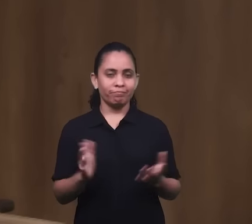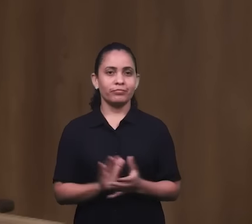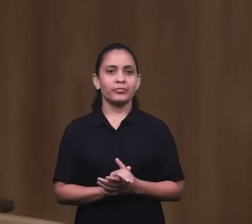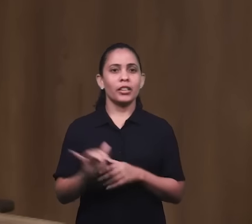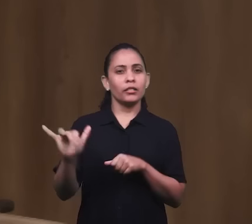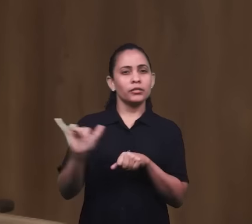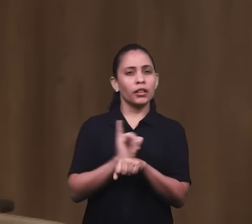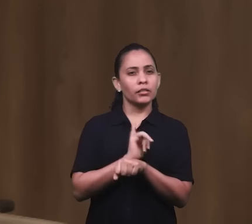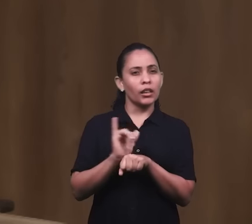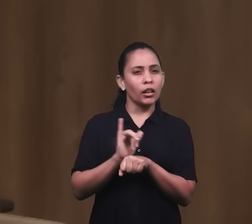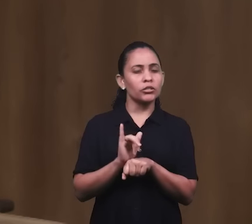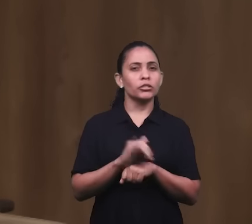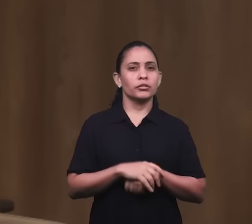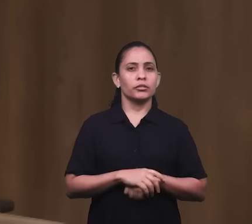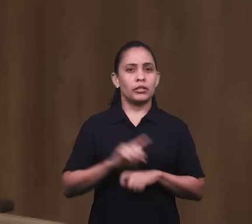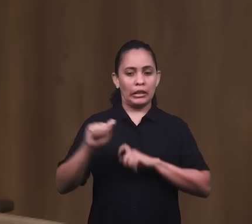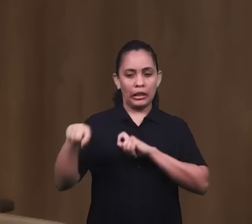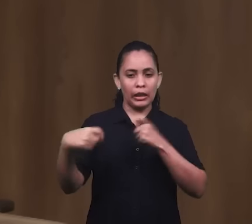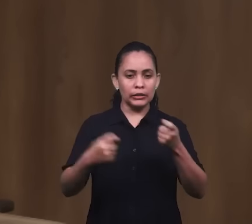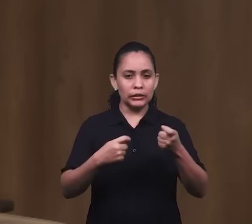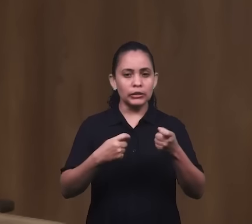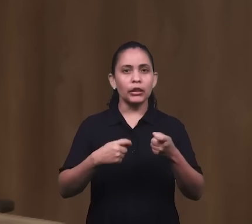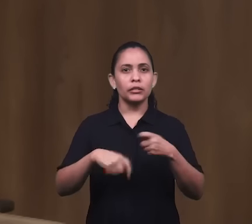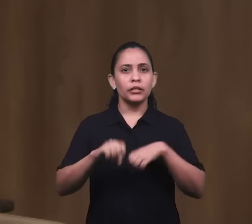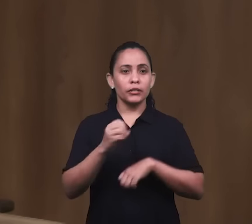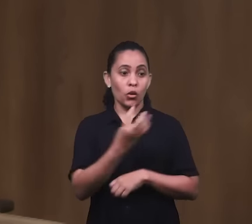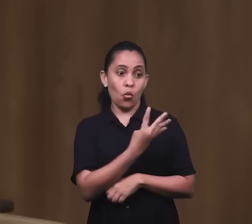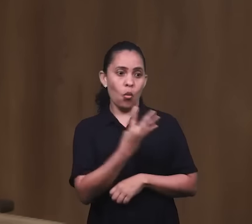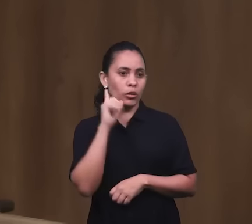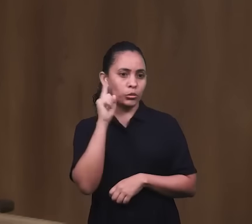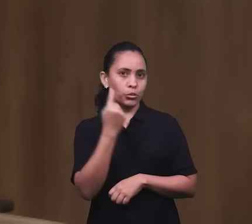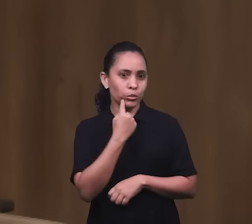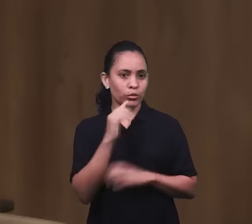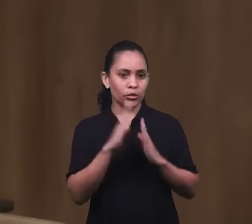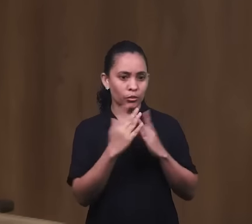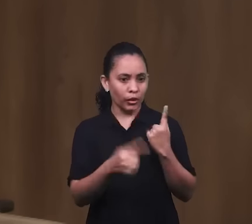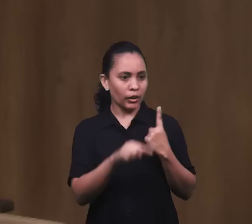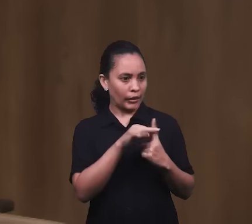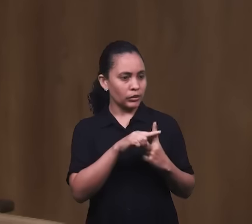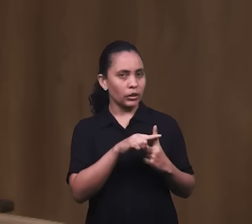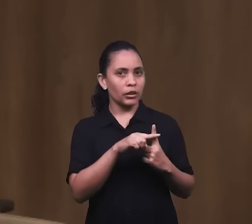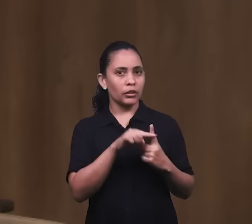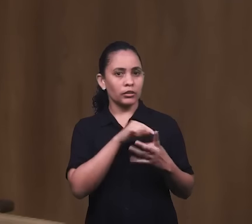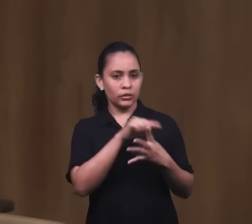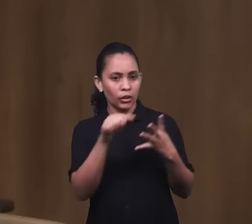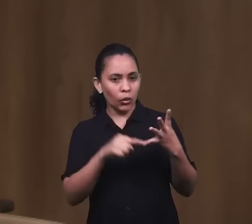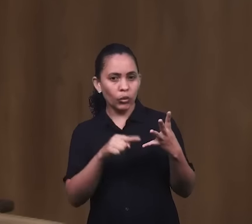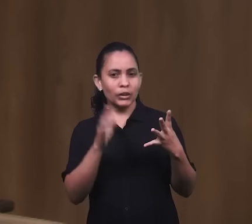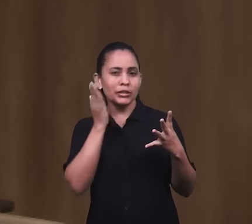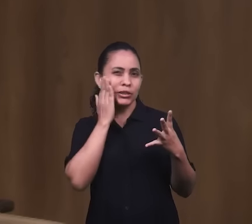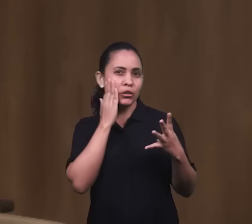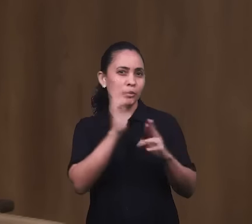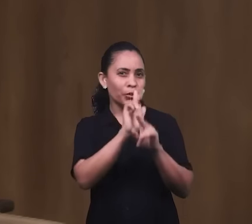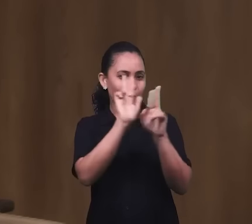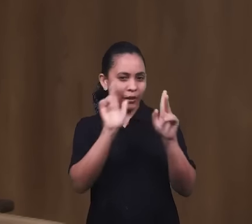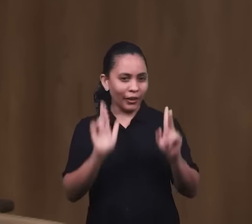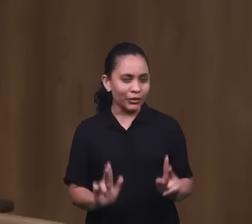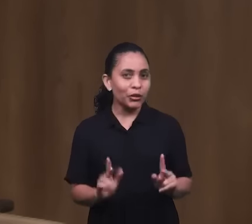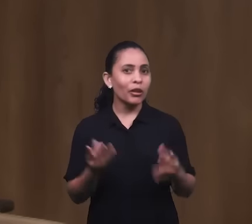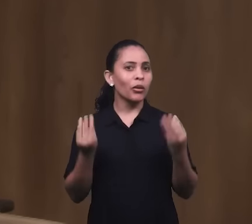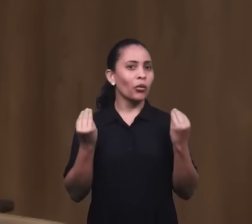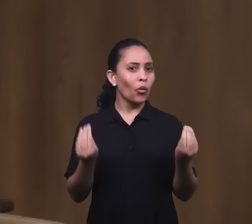falando de estratégia de sinalização, que nem você tem com 4 surdos na sua igreja, né? E cada um tem um entendimento diferente. Como